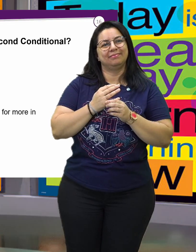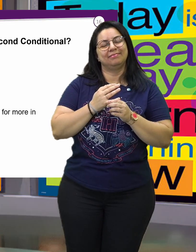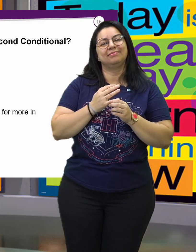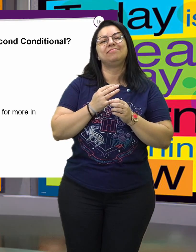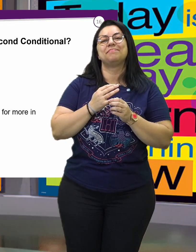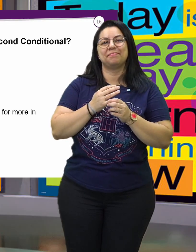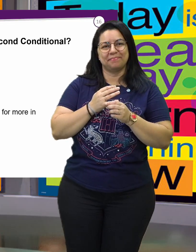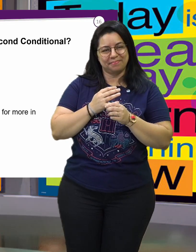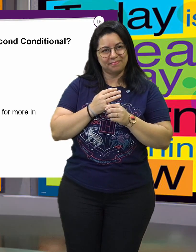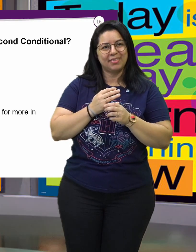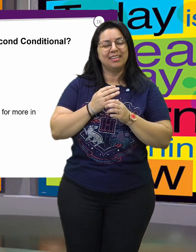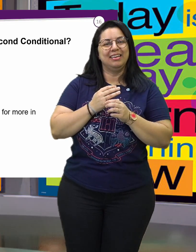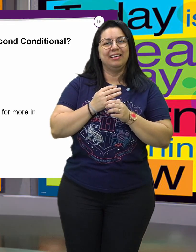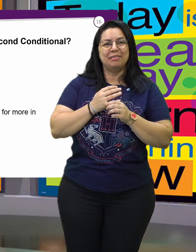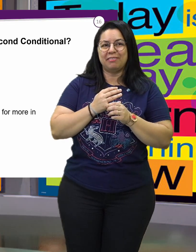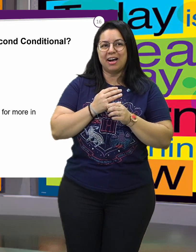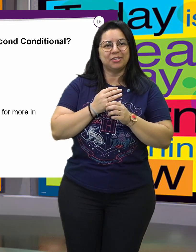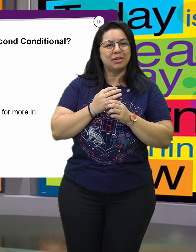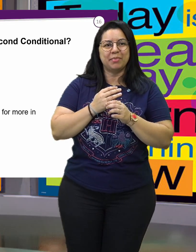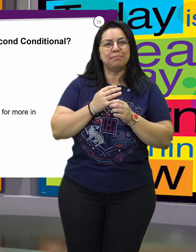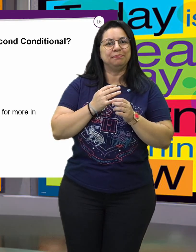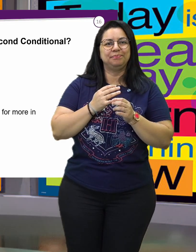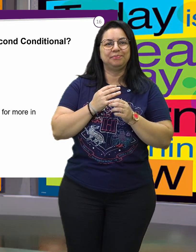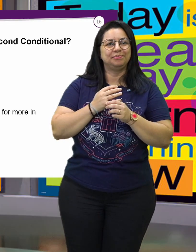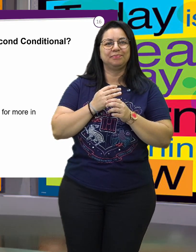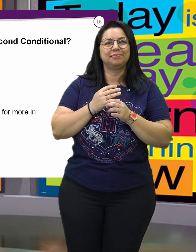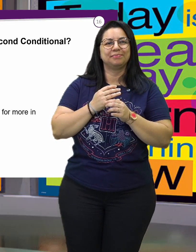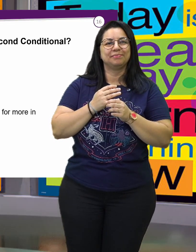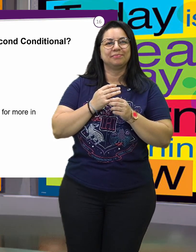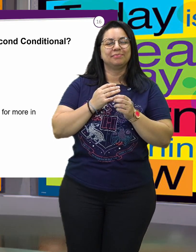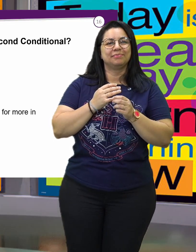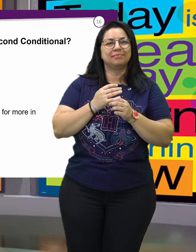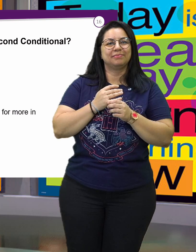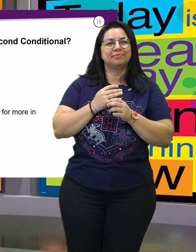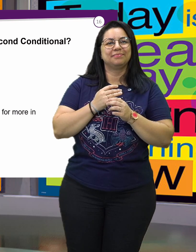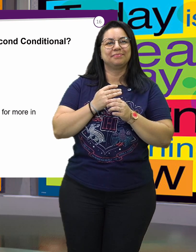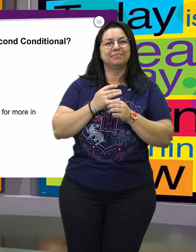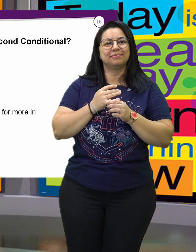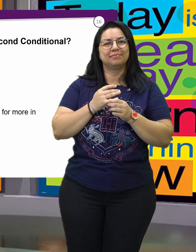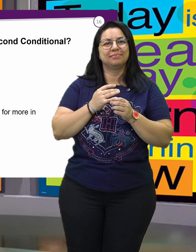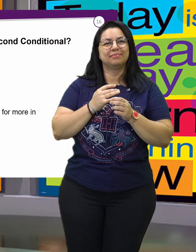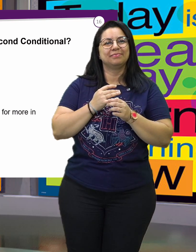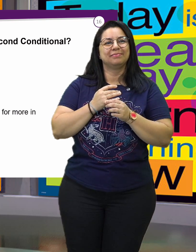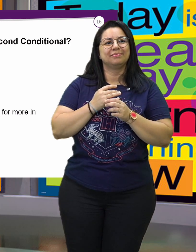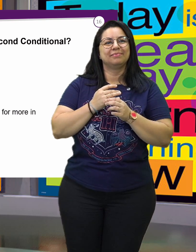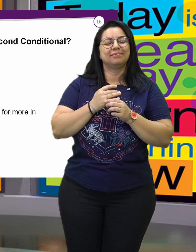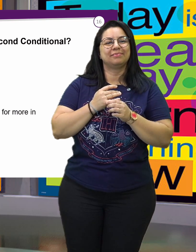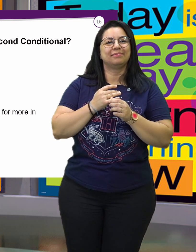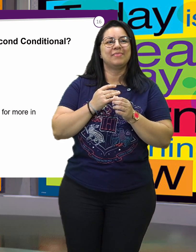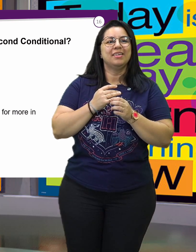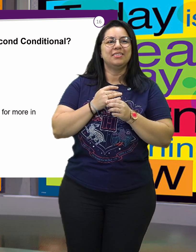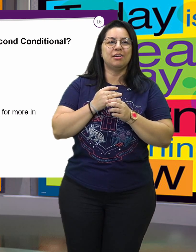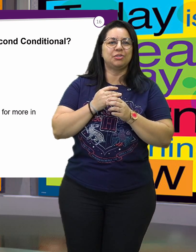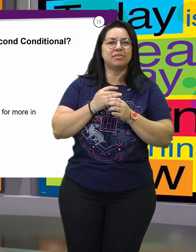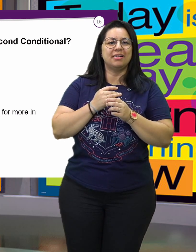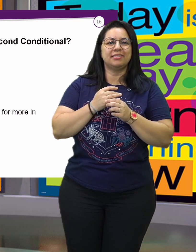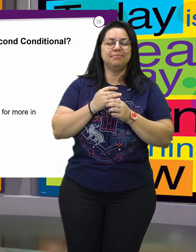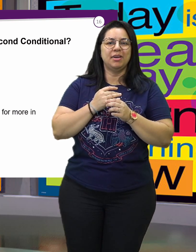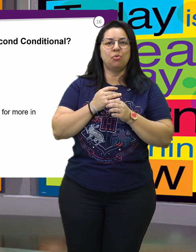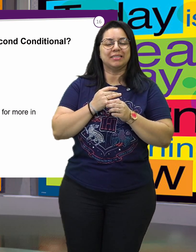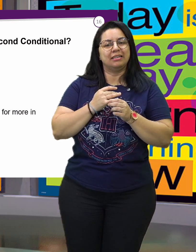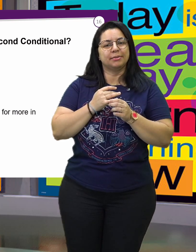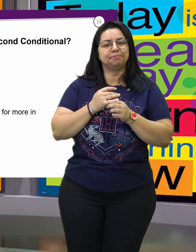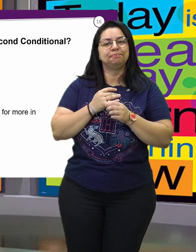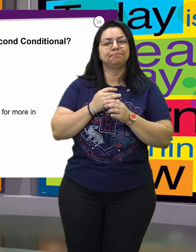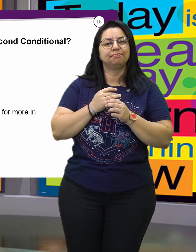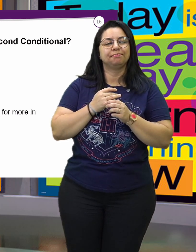second conditional e uma que não está na second conditional. Fácil também. Vamos lá, na letra A. If I studied, I would pass. Se eu estudasse,